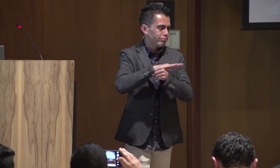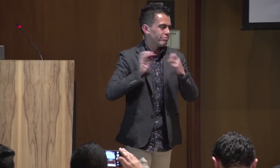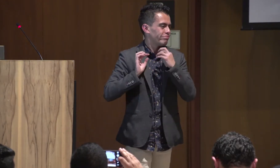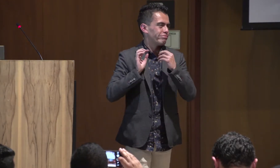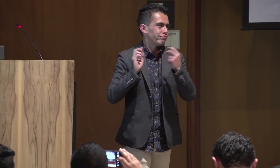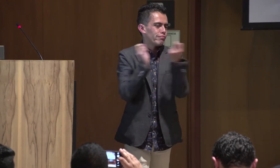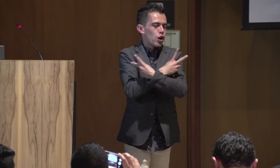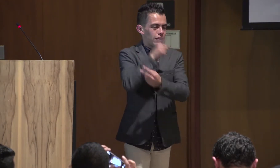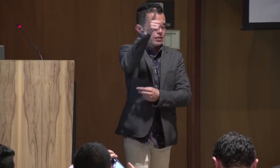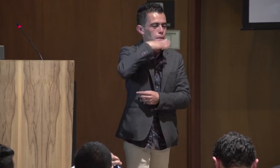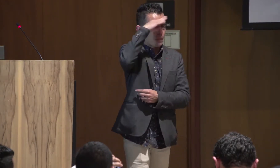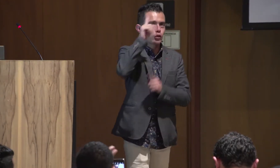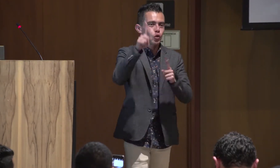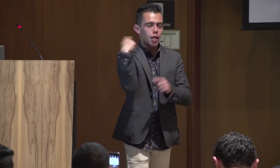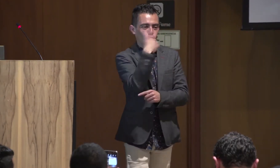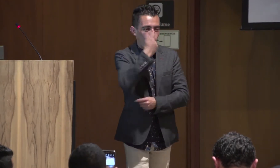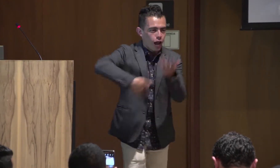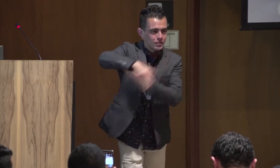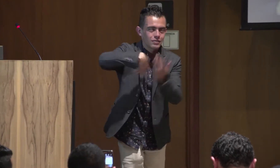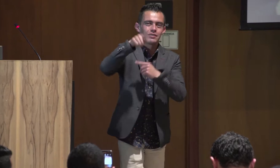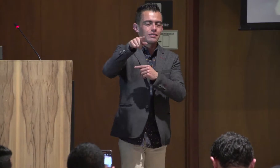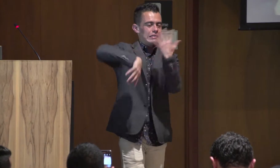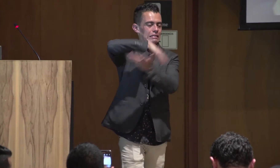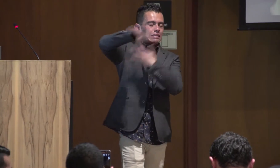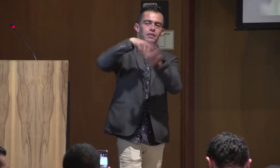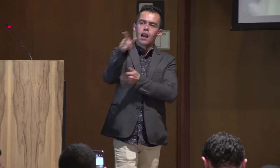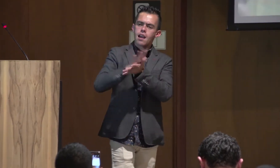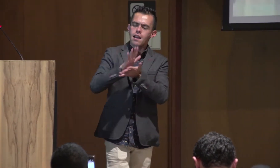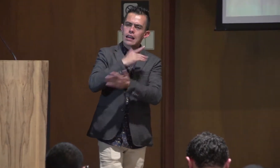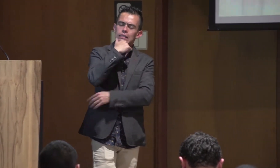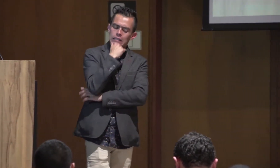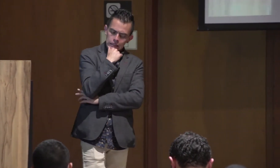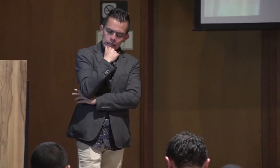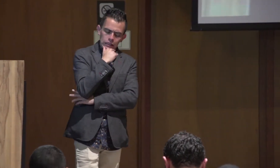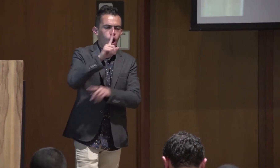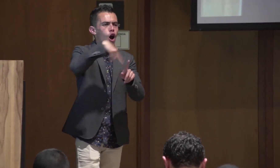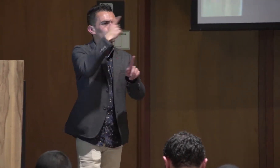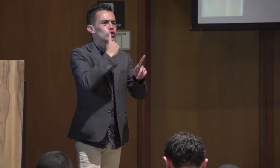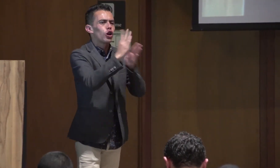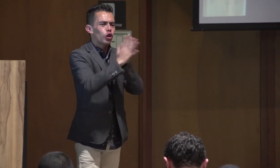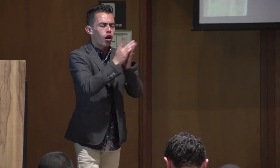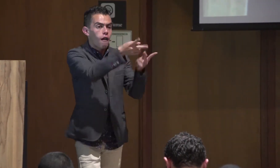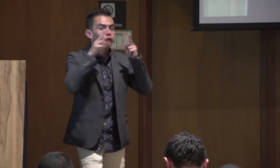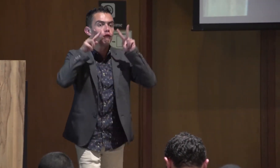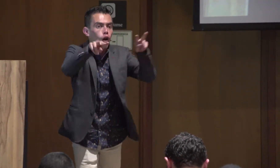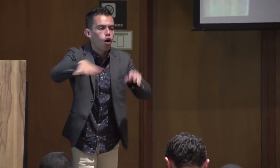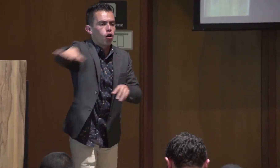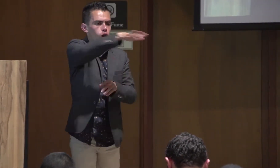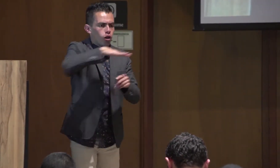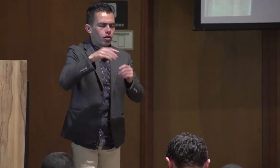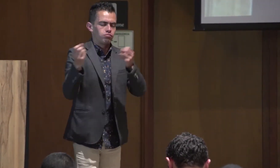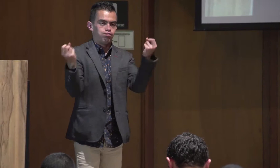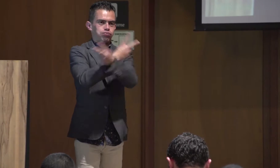ahora viven aquí en Bogotá, y nos contaban un poco cómo se da esa violencia o cómo ellos estaban viviendo, estaban sufriendo el conflicto desde